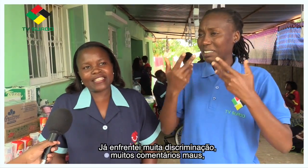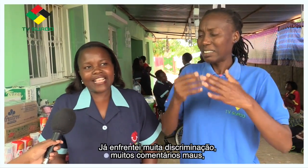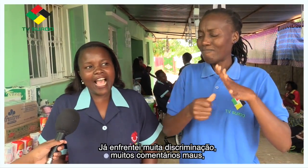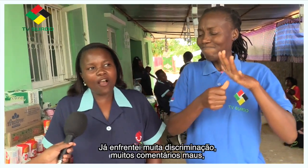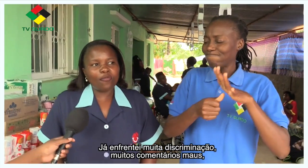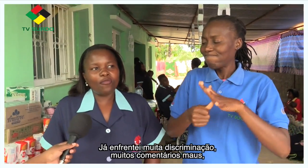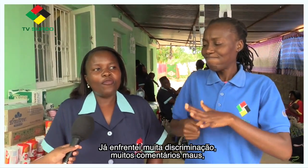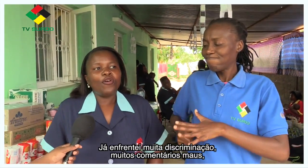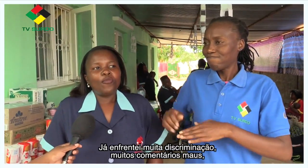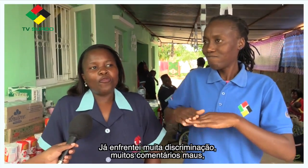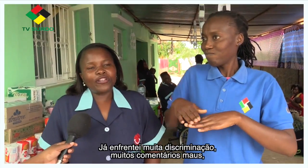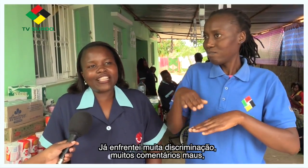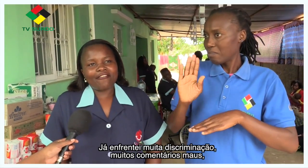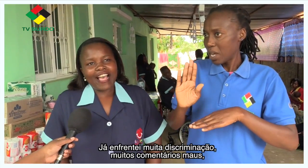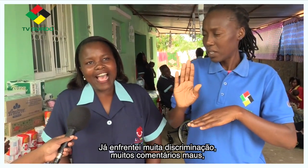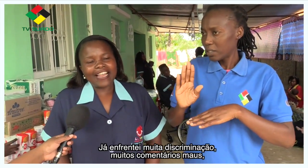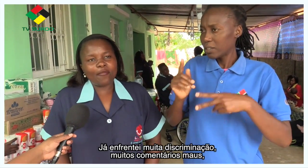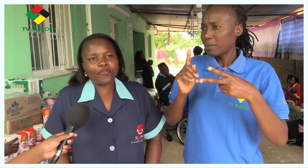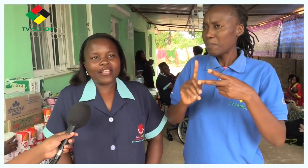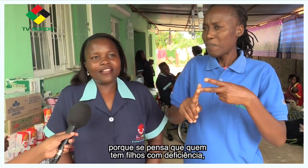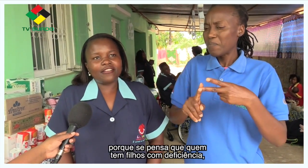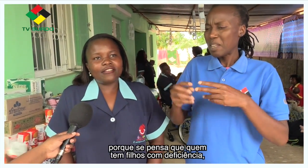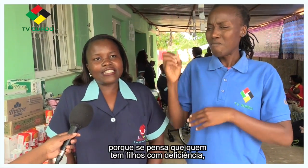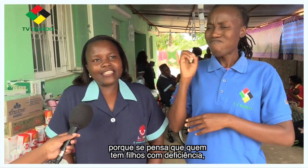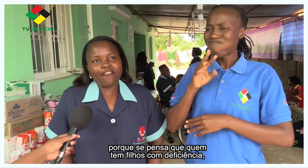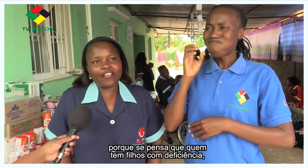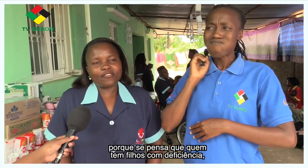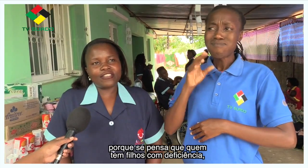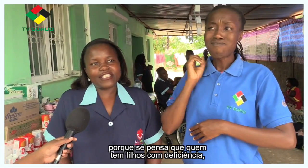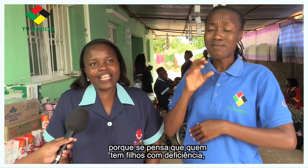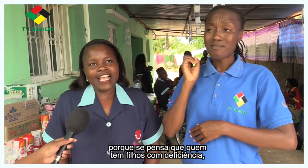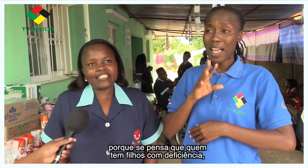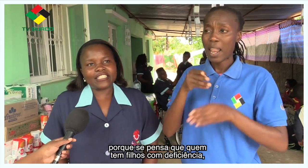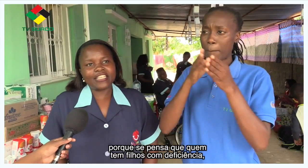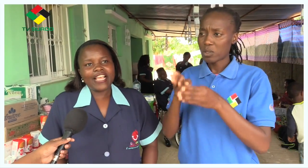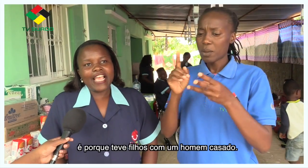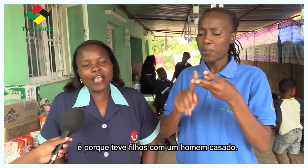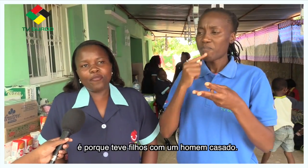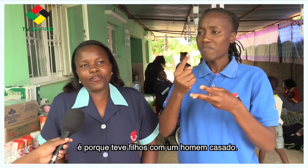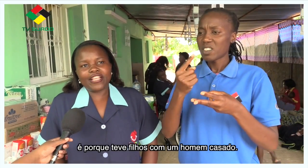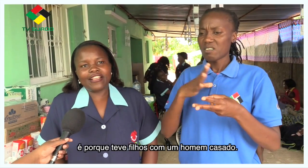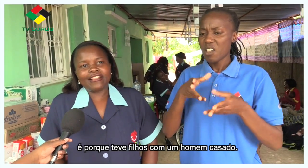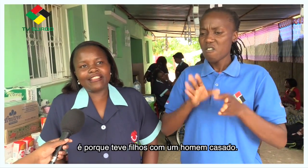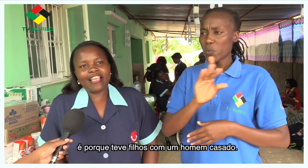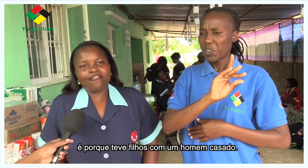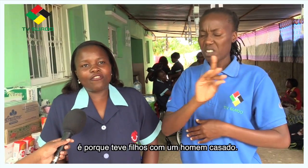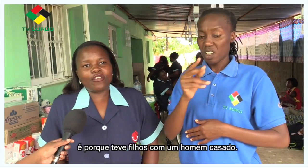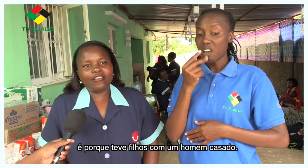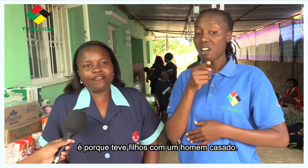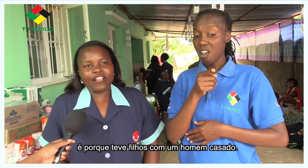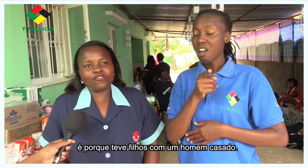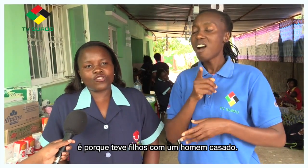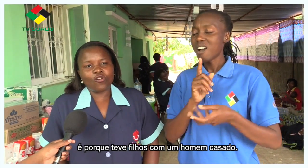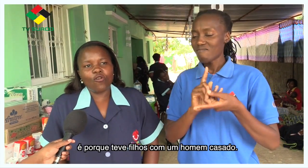discriminação, muita fala, porque se tem filho deficiente, é porque teve